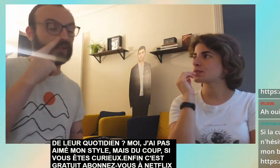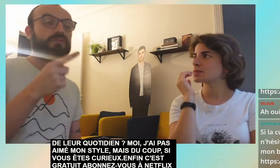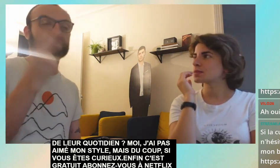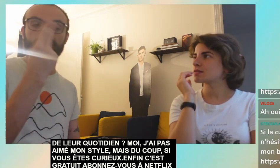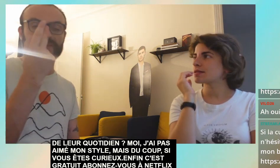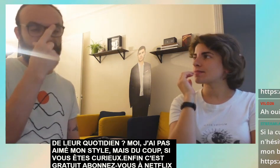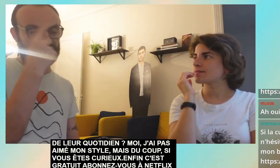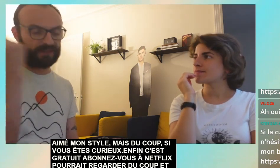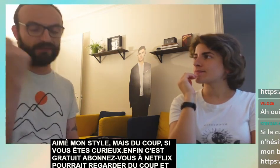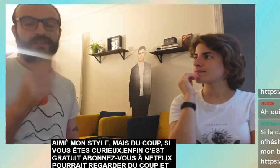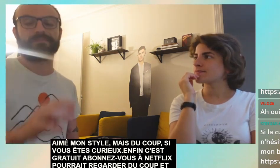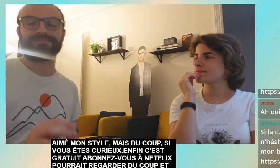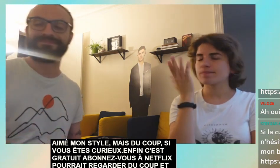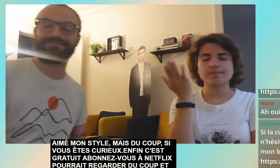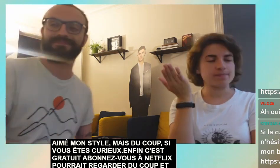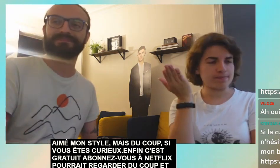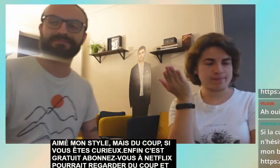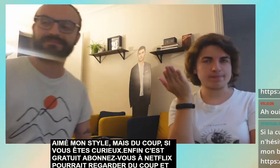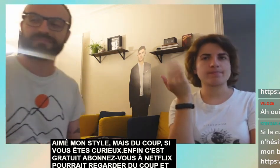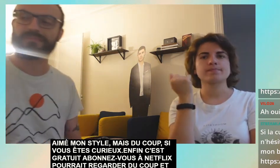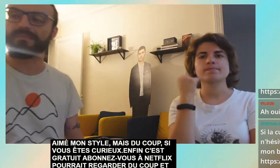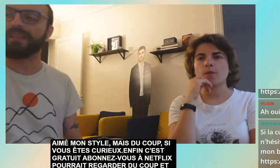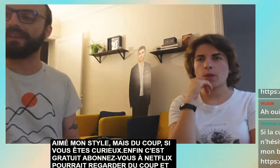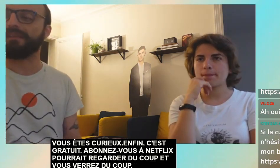du coup l'université de Gallaudet. Voilà.